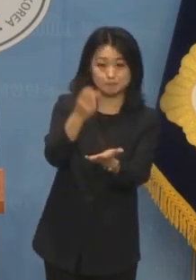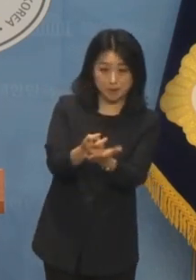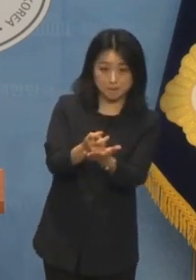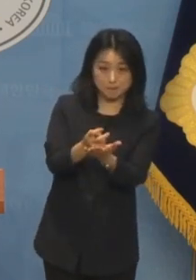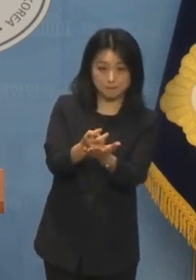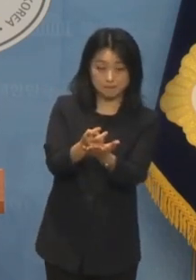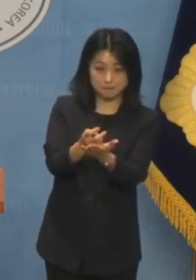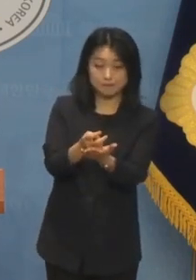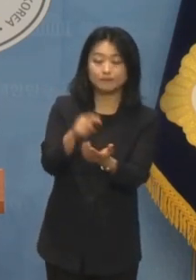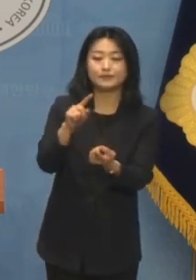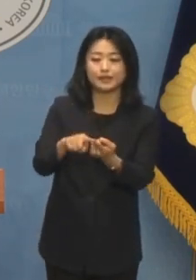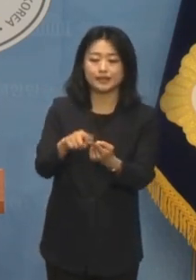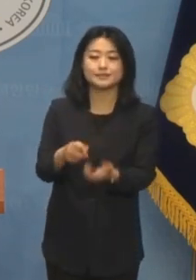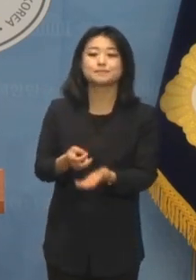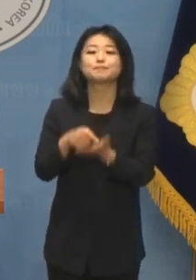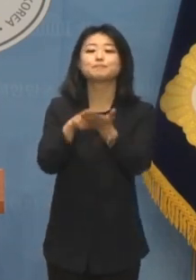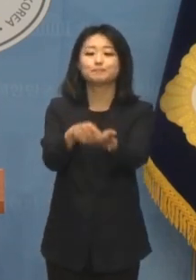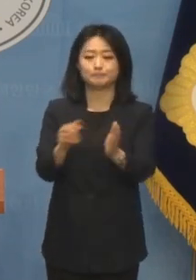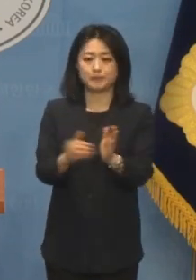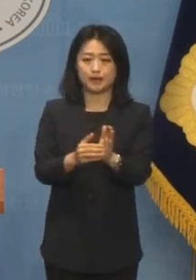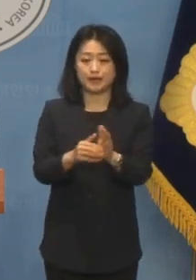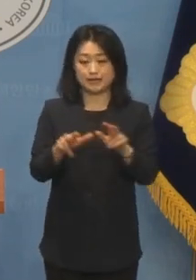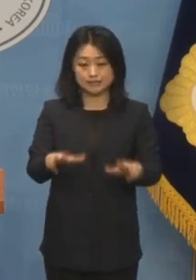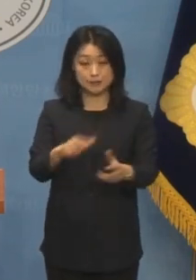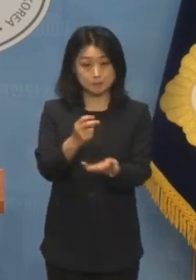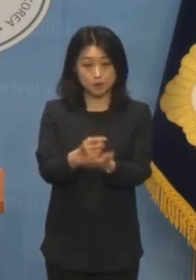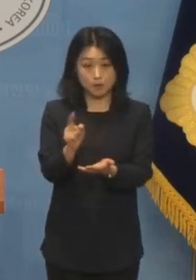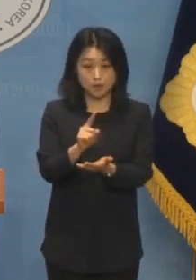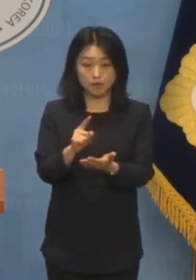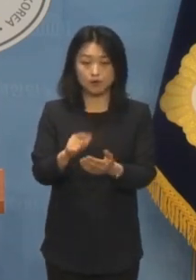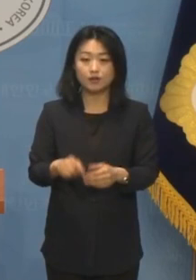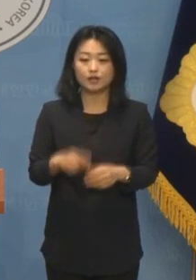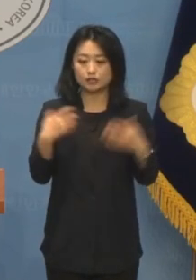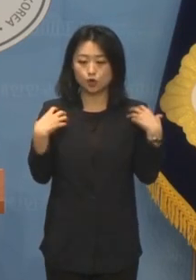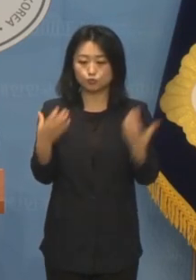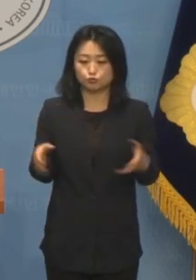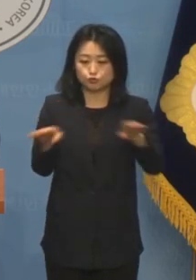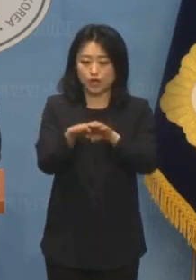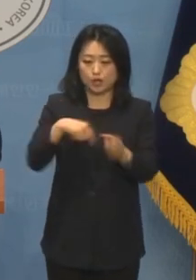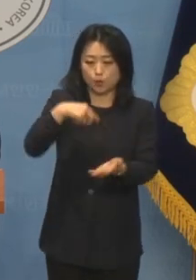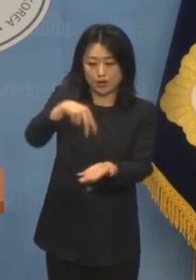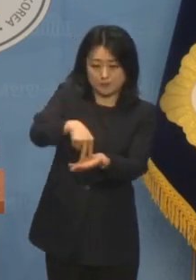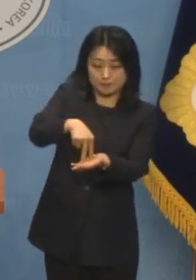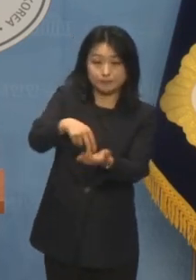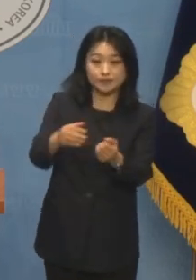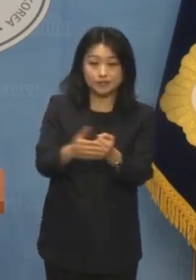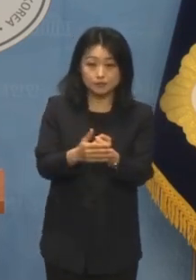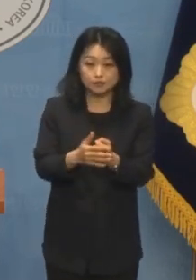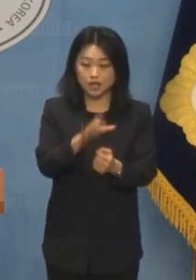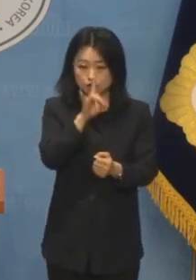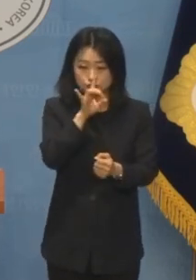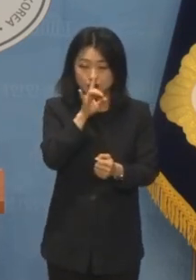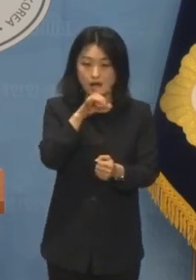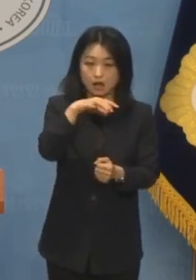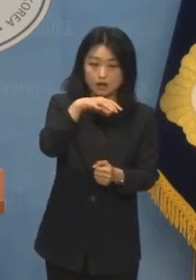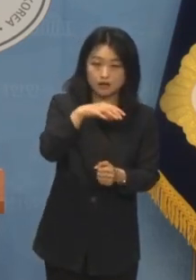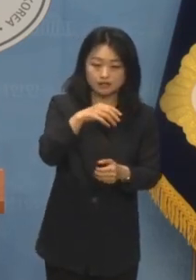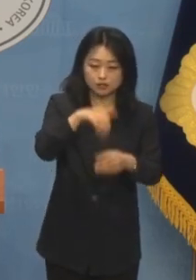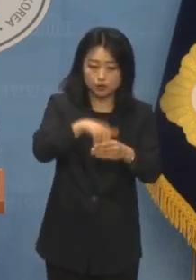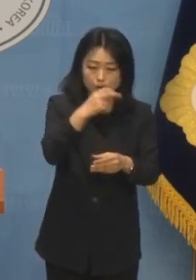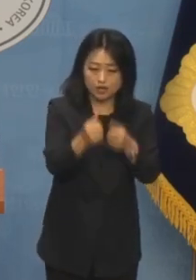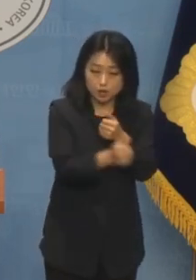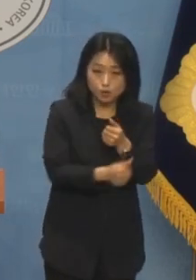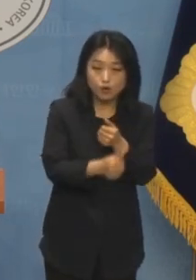개정안을 발의했습니다. 현행법은 기관의 독립성을 이유로 국회, 법원, 중앙선관위 등의 경우 해당 기관의